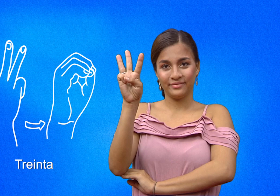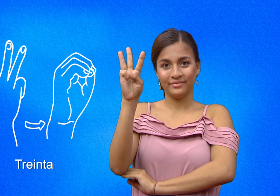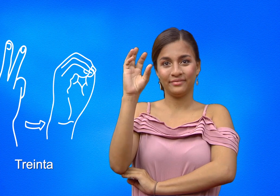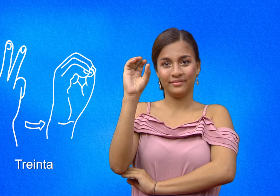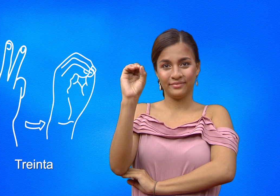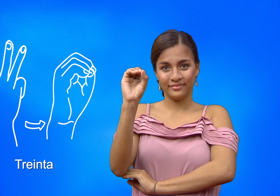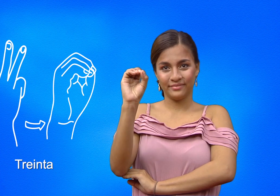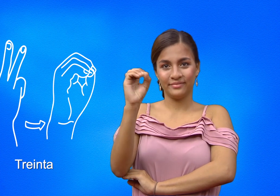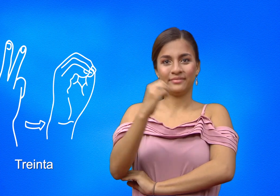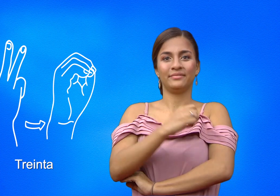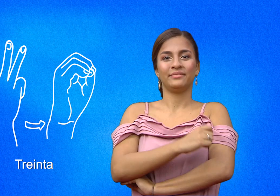30